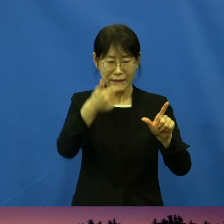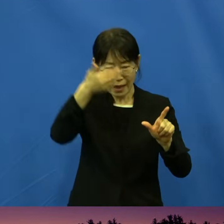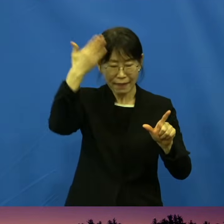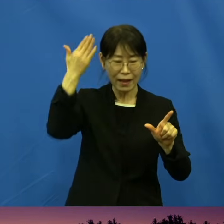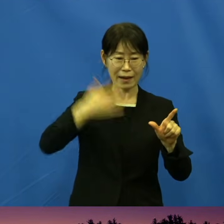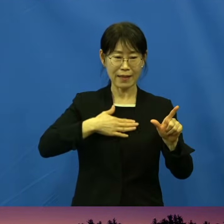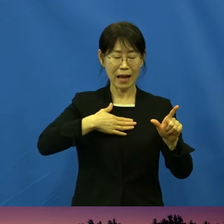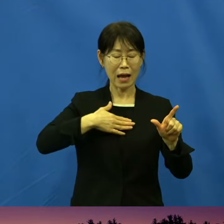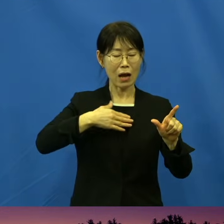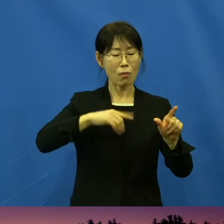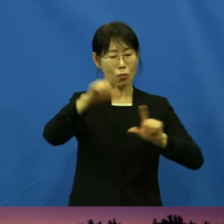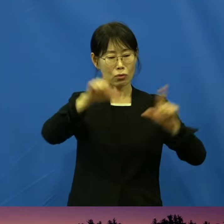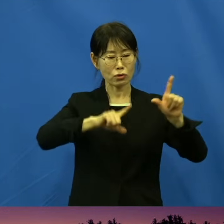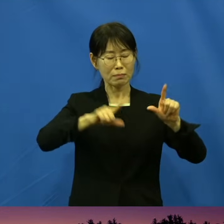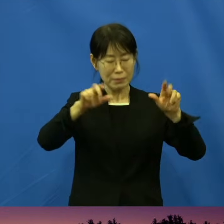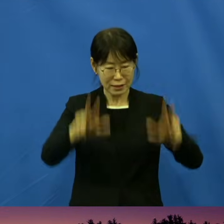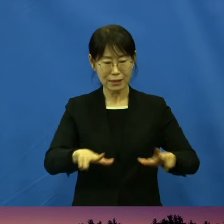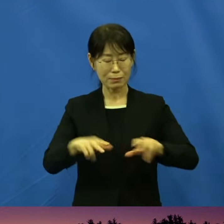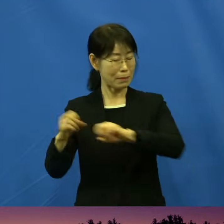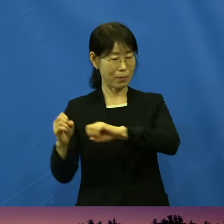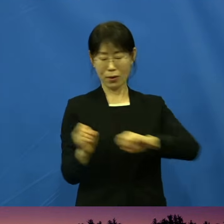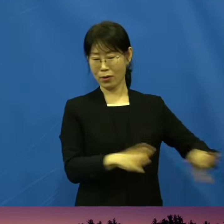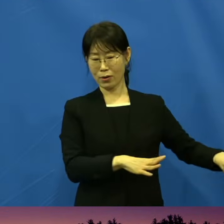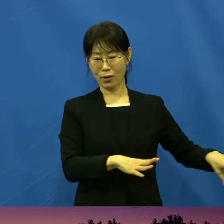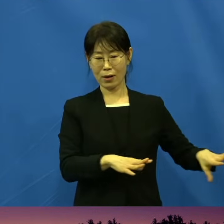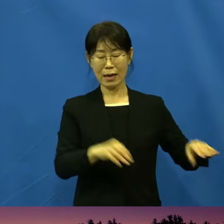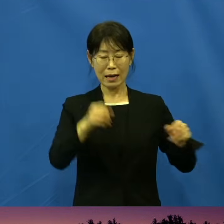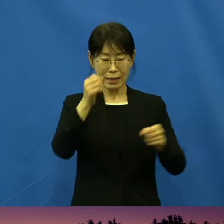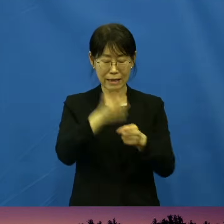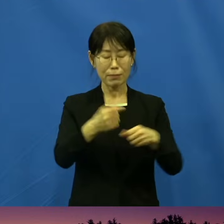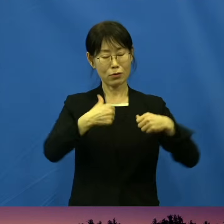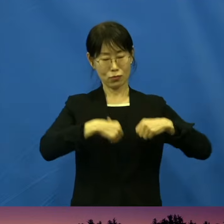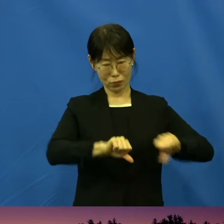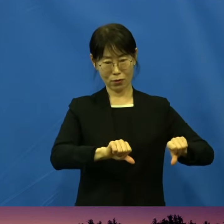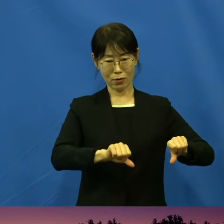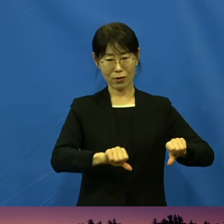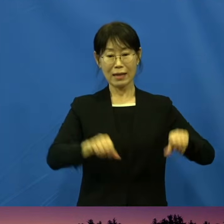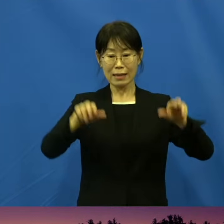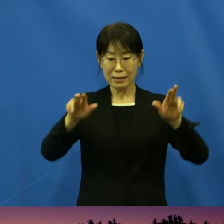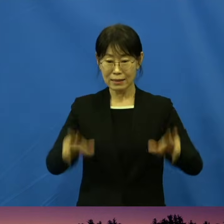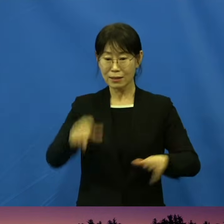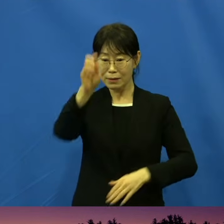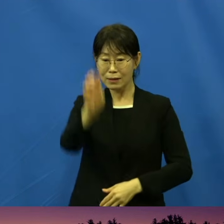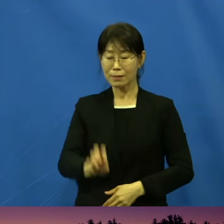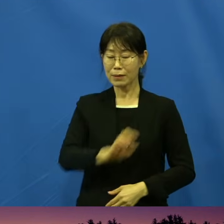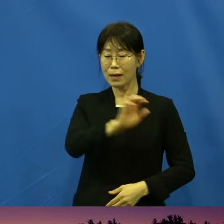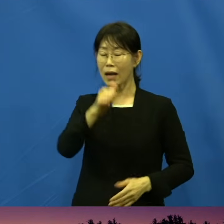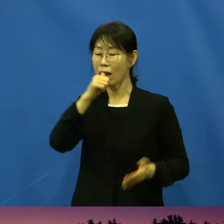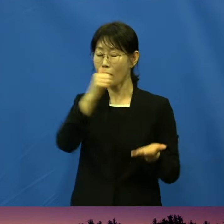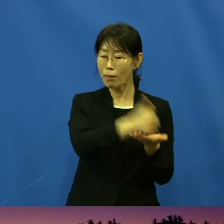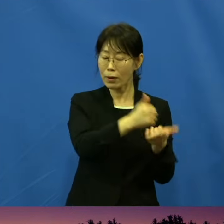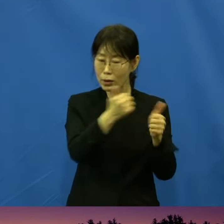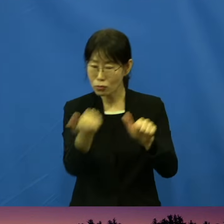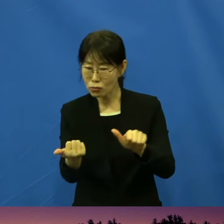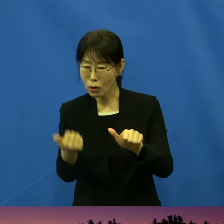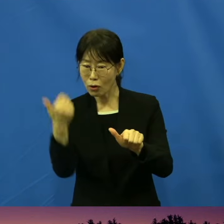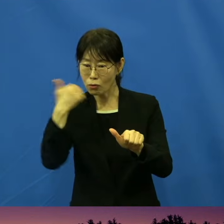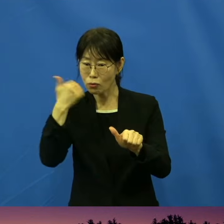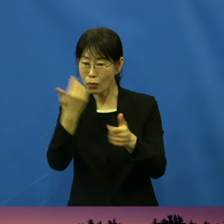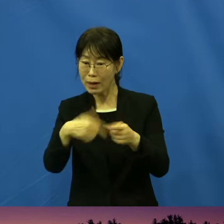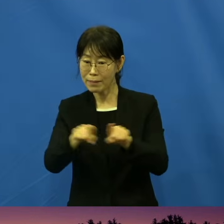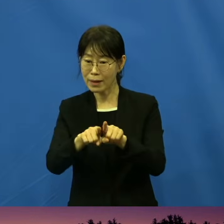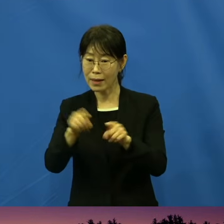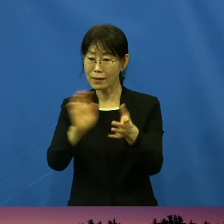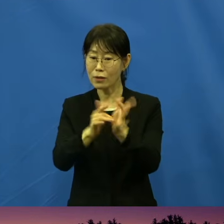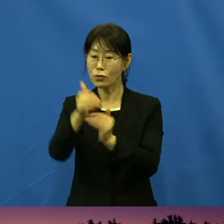내가 그리스도와 함께 십자가에 못 박혔다는 것을 아까 완료 시제라고 그랬습니다. 계속적으로 경험하는 사건이라고 그랬어요. 과거에 한번